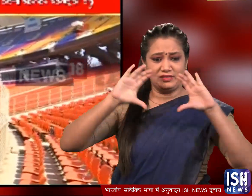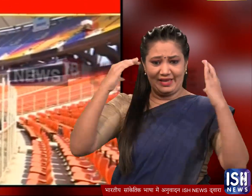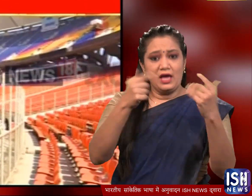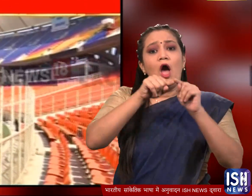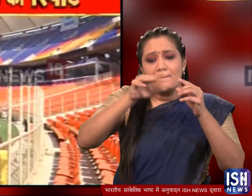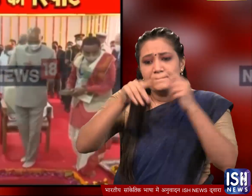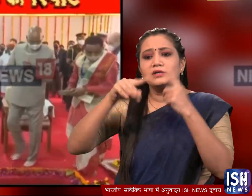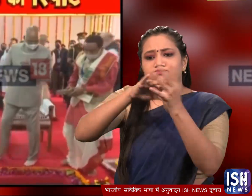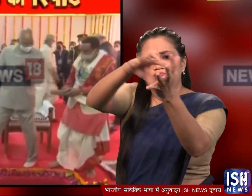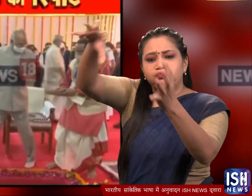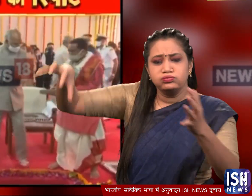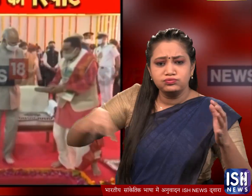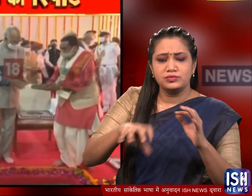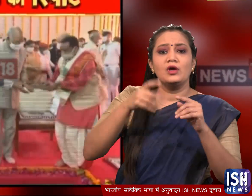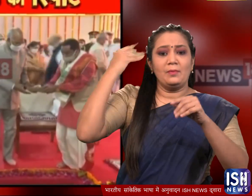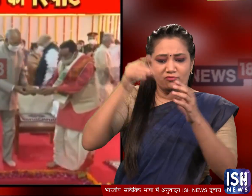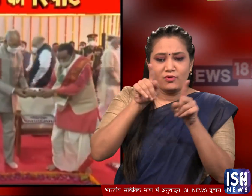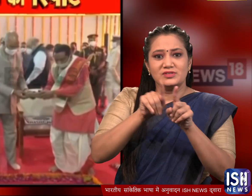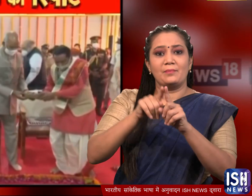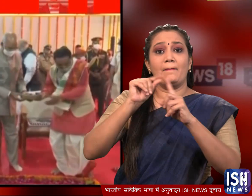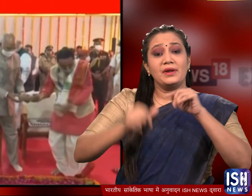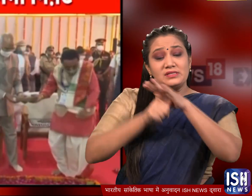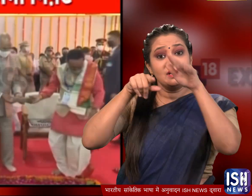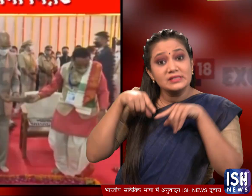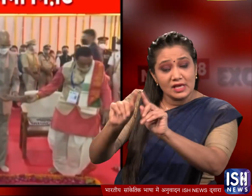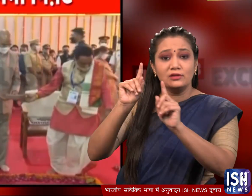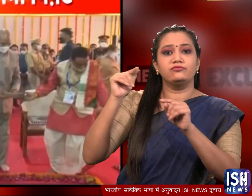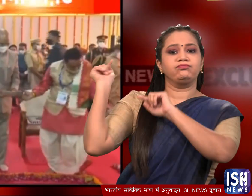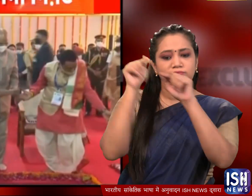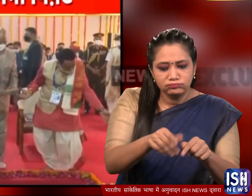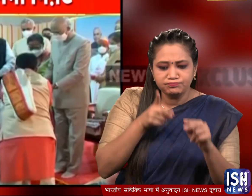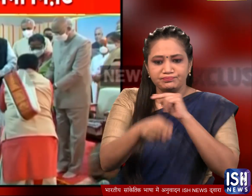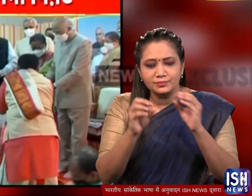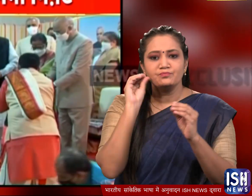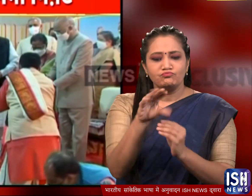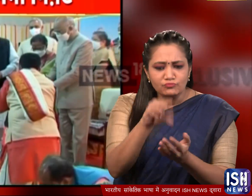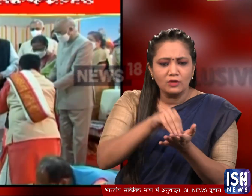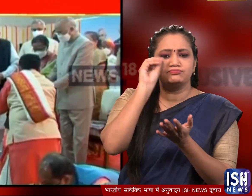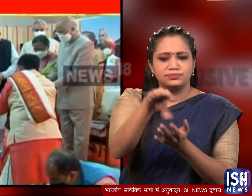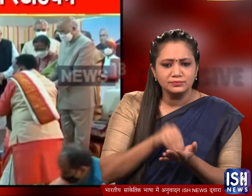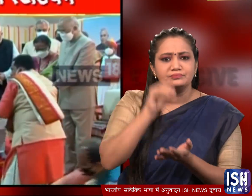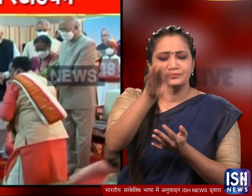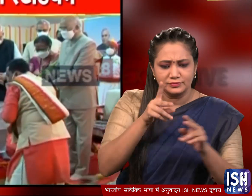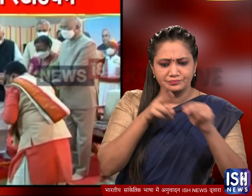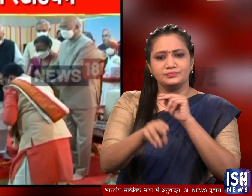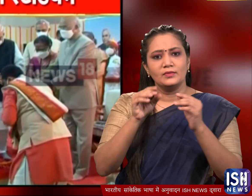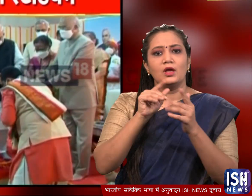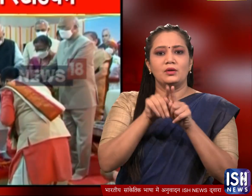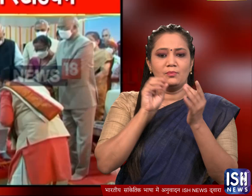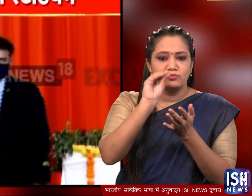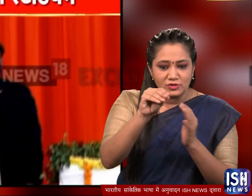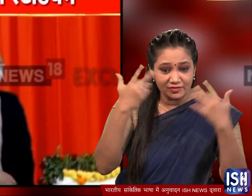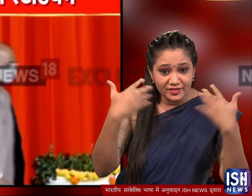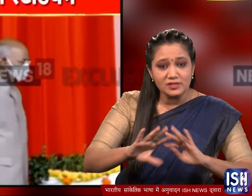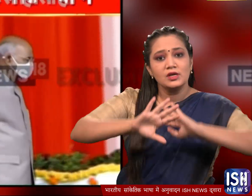स्पोर्ट्स एन्क्लेव में बदला गया। स्पोर्ट्स एन्क्लेव का भूमि पूजन करने राष्ट्रपति रामनाथ कोविंद पहुंचे। मंत्रोच्चार के साथ पंडितों ने भूमि पूजन